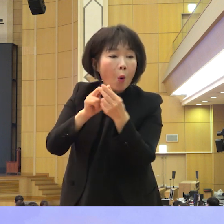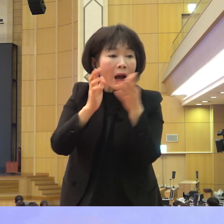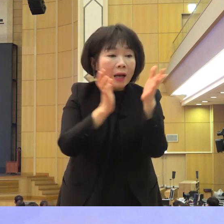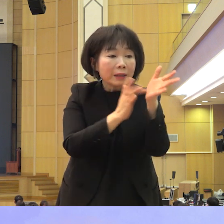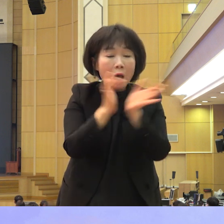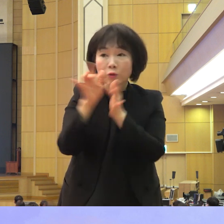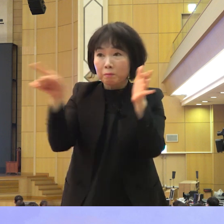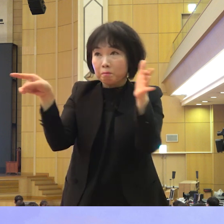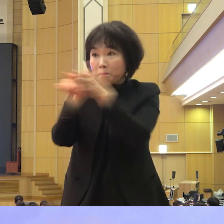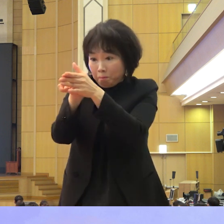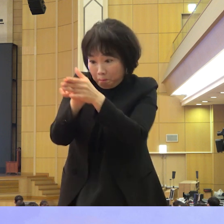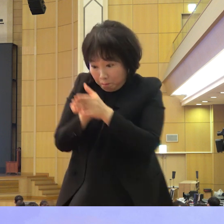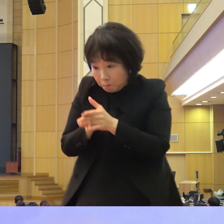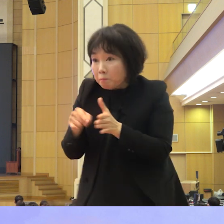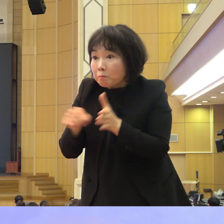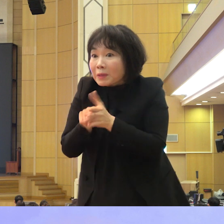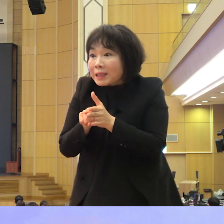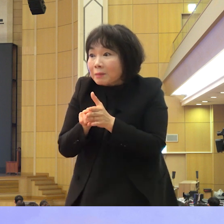예수